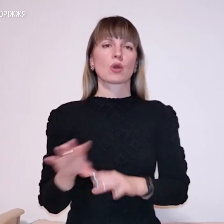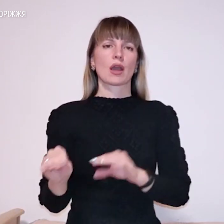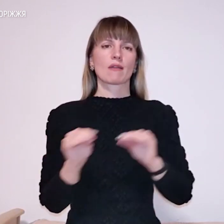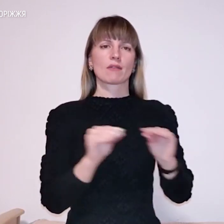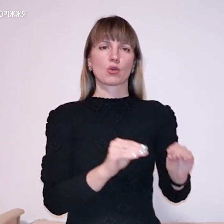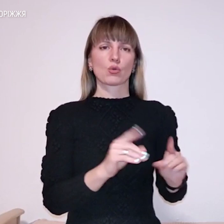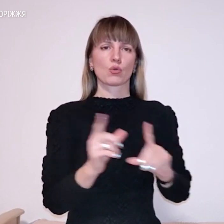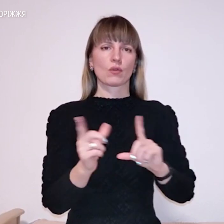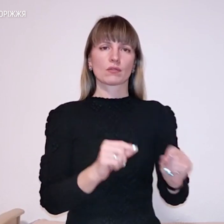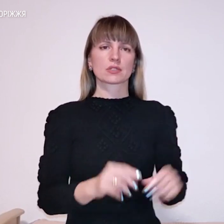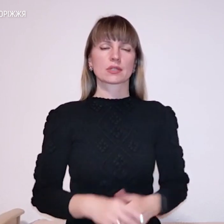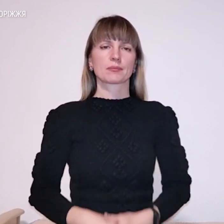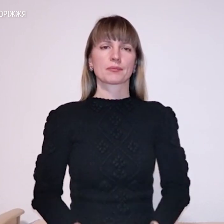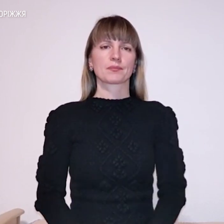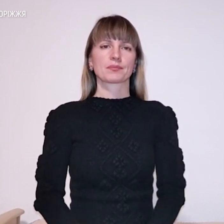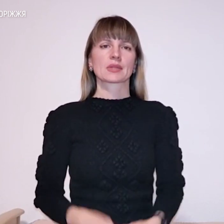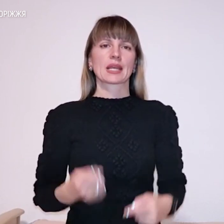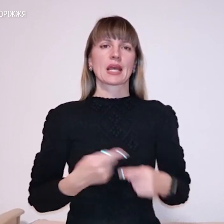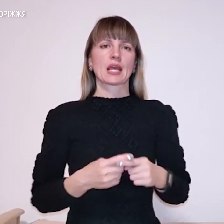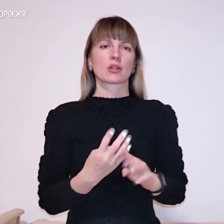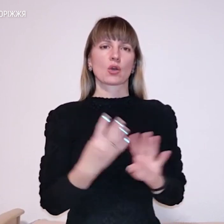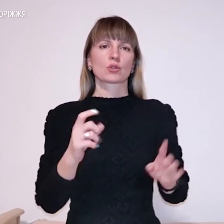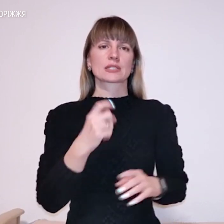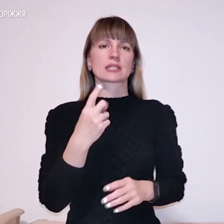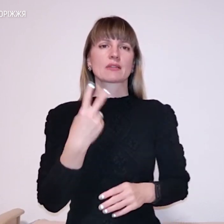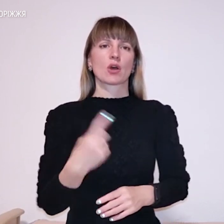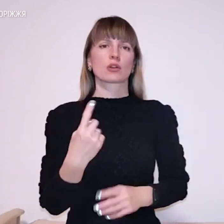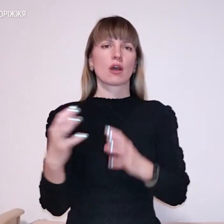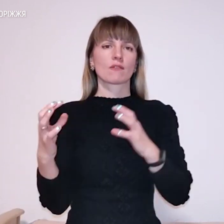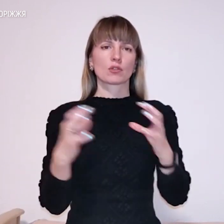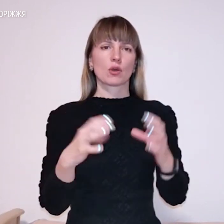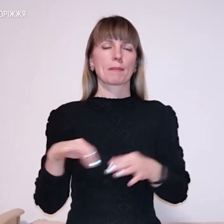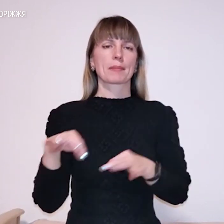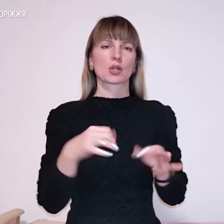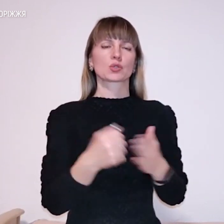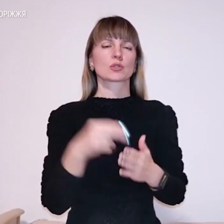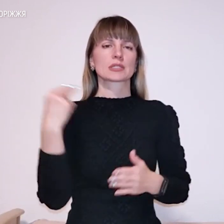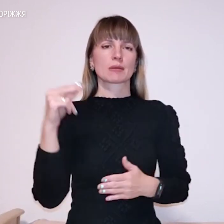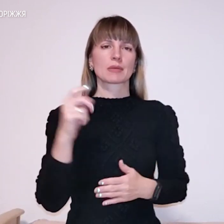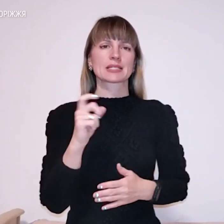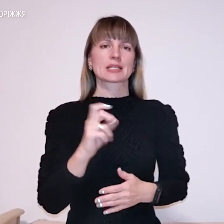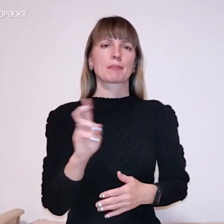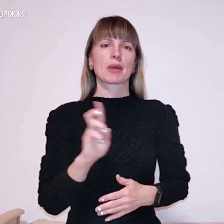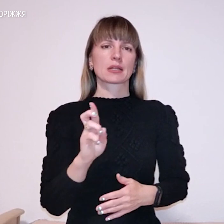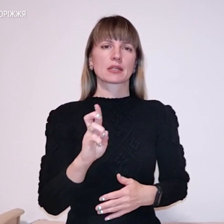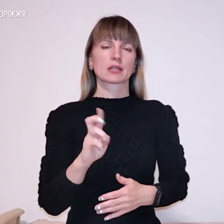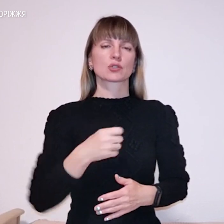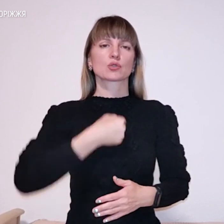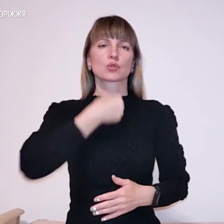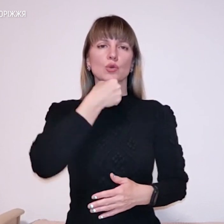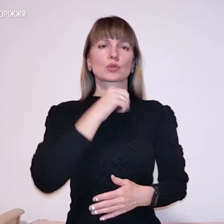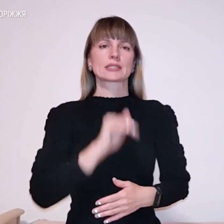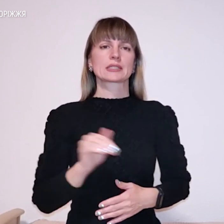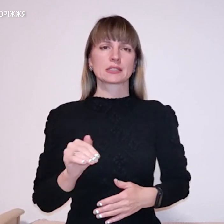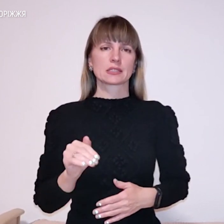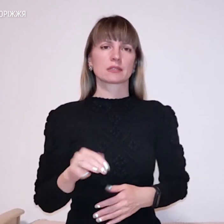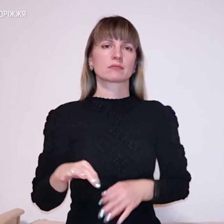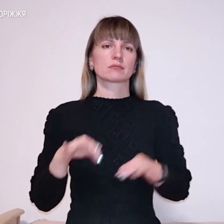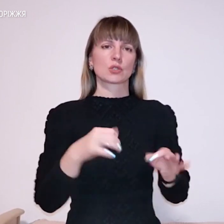евакуювався. Ця колона з 21 автобусу приїхала до Запоріжжя з Бердянська. Дорослі діти нарешті дістались місця, де